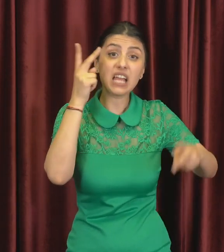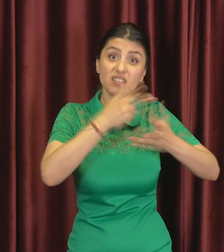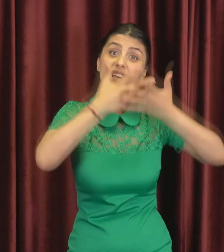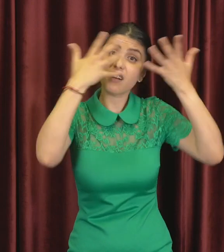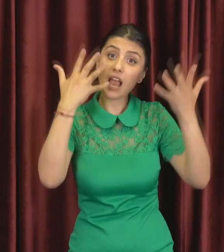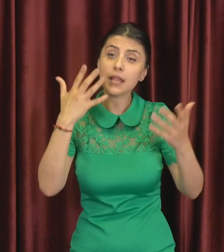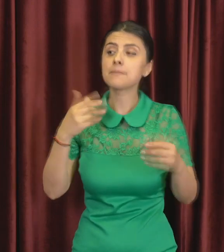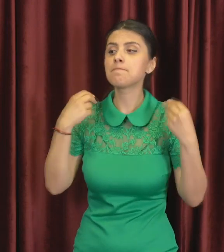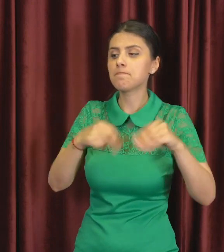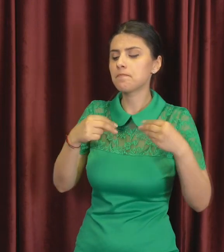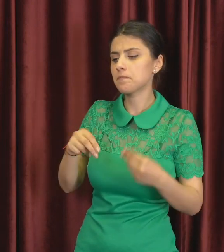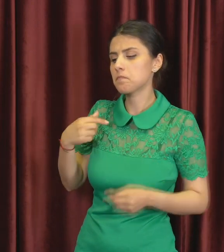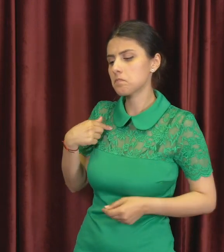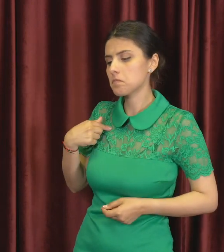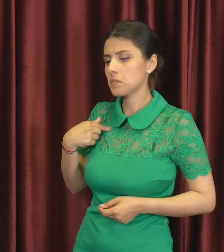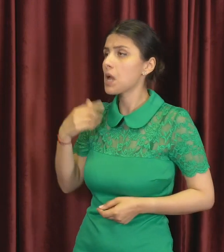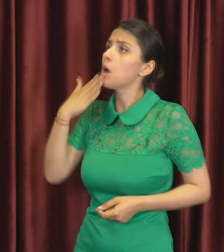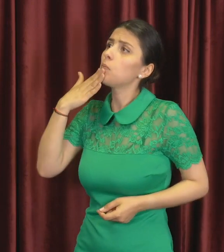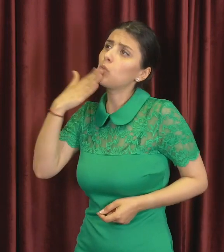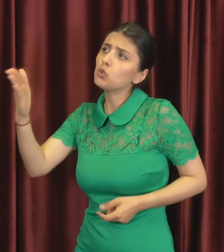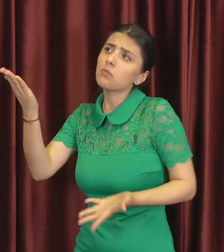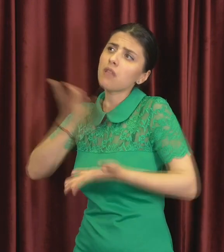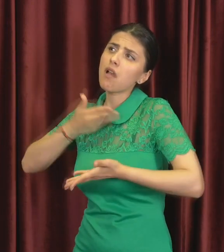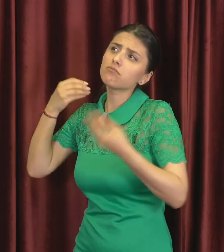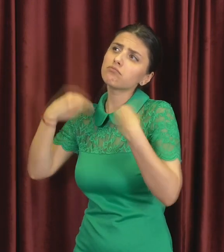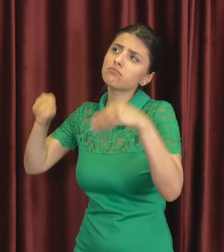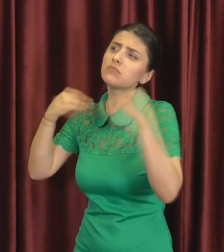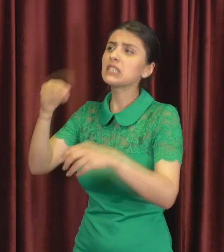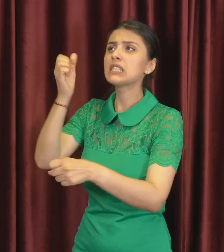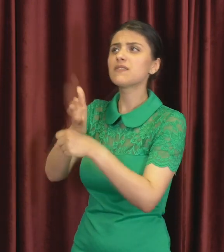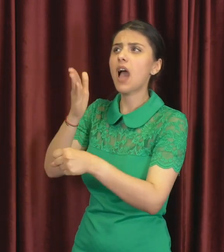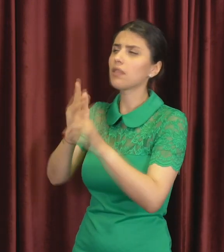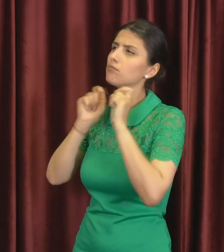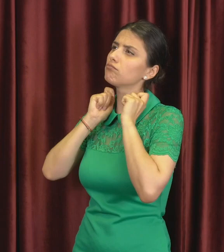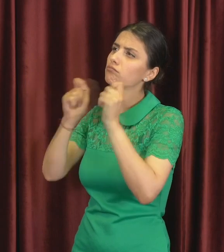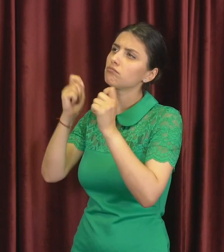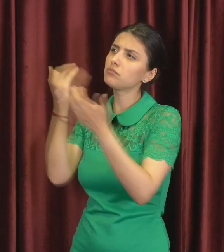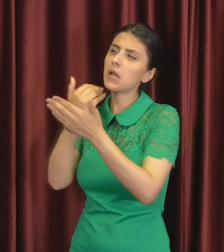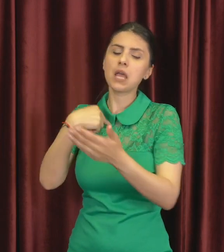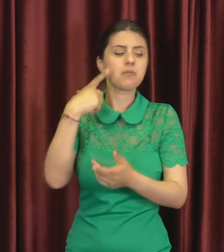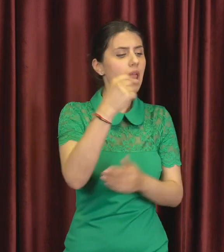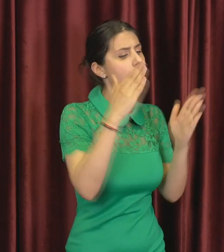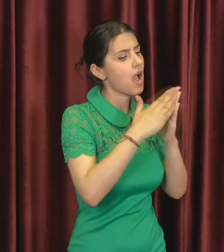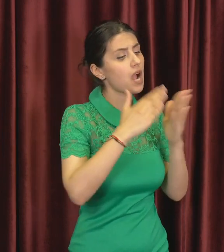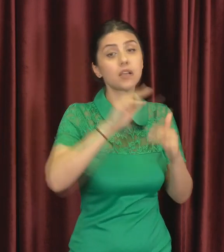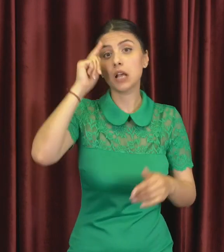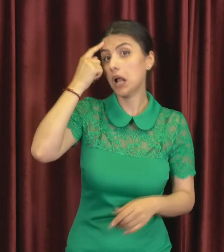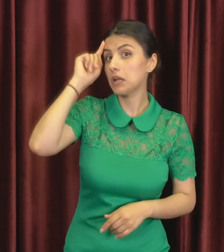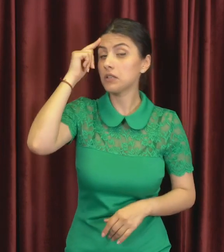multă înțelepciune în glas. Minda îi mulțumi Bufniței pentru vorbele bune și plecă mai departe spre casă gânditoare. Poate că știa ea